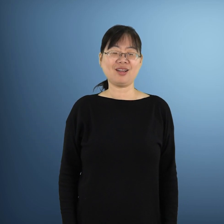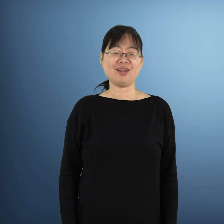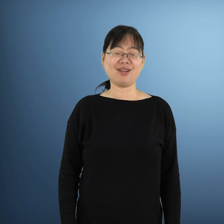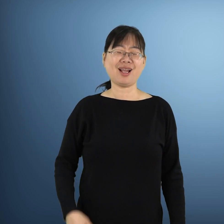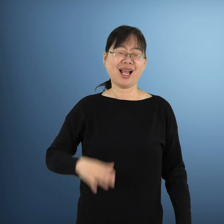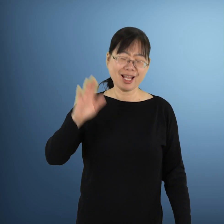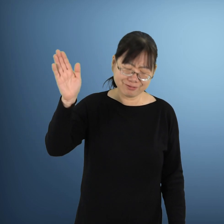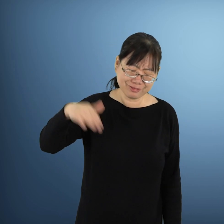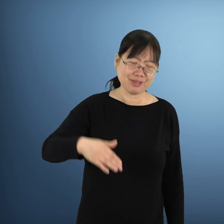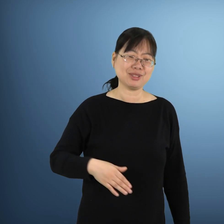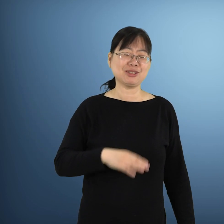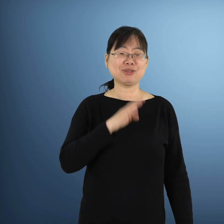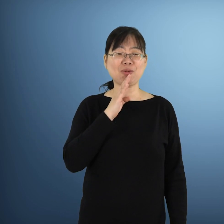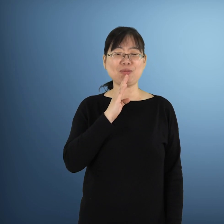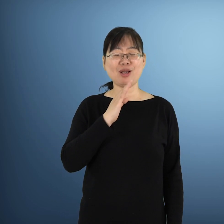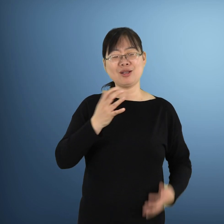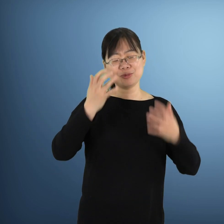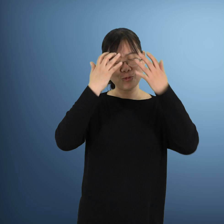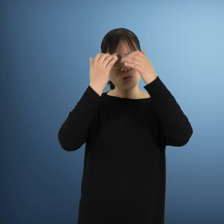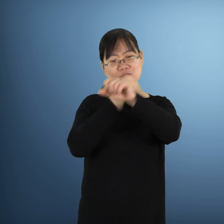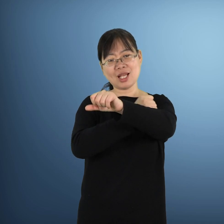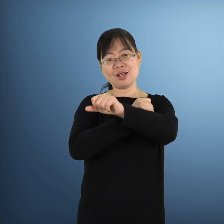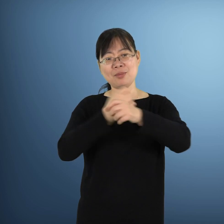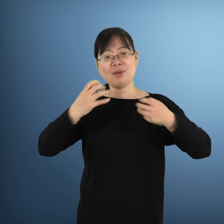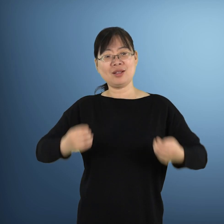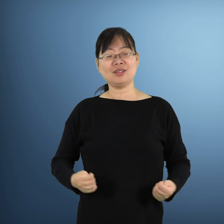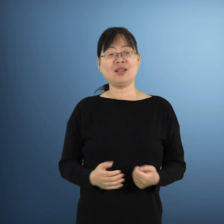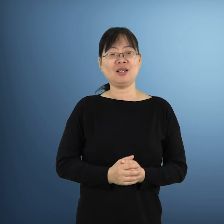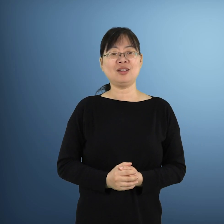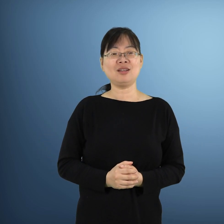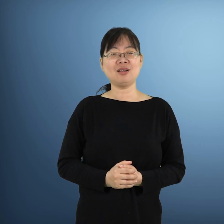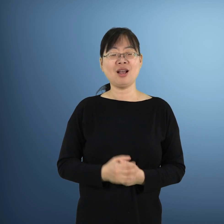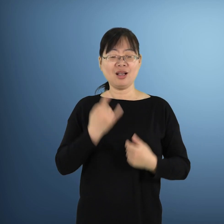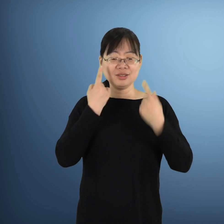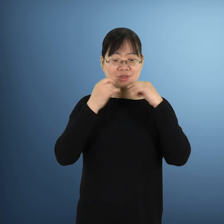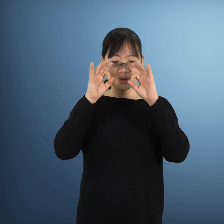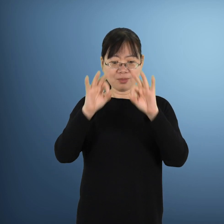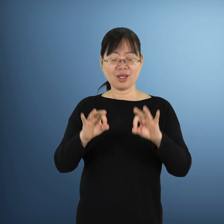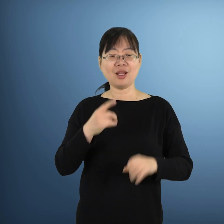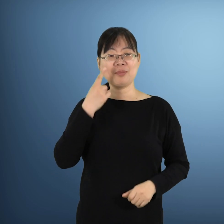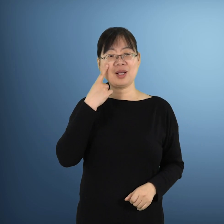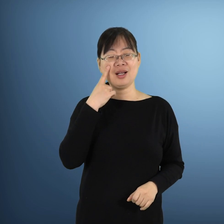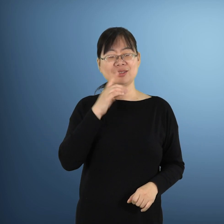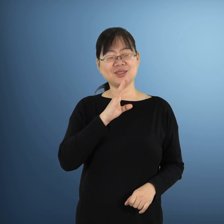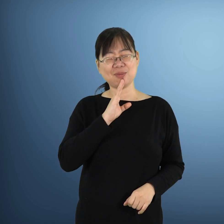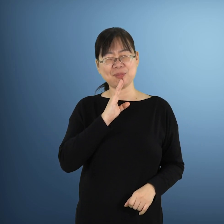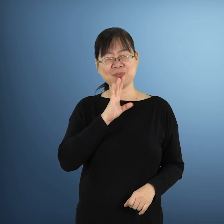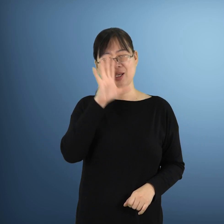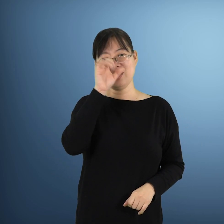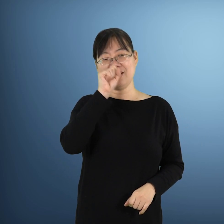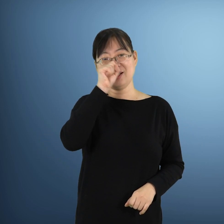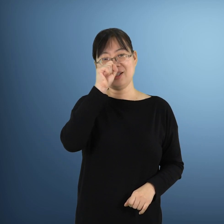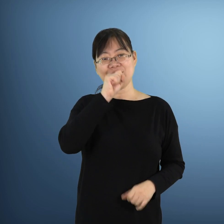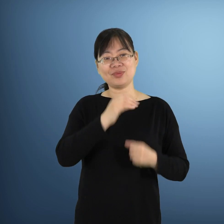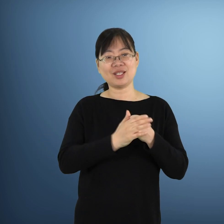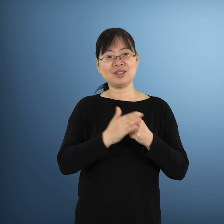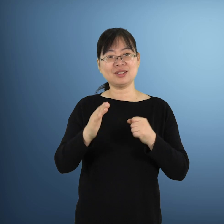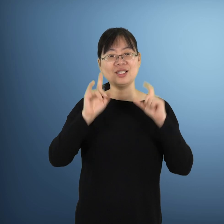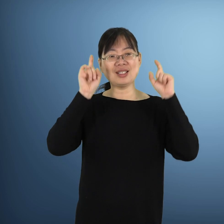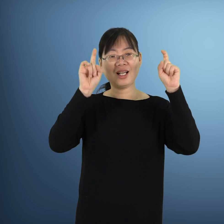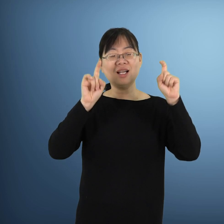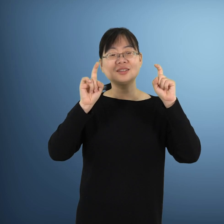아이고 이 녀석아 얼마나 네가 고생했니. 이 상처 봐라 이거. 그래서 좋아가지고 그